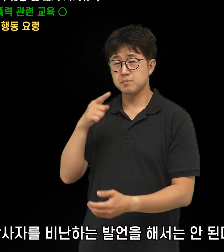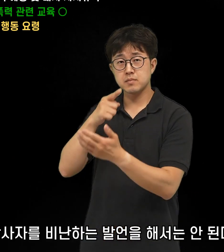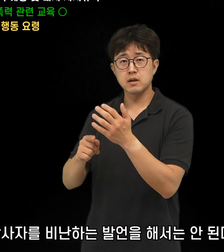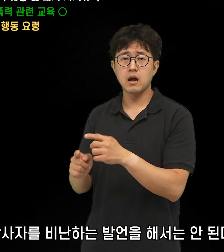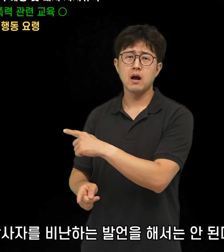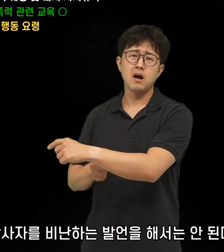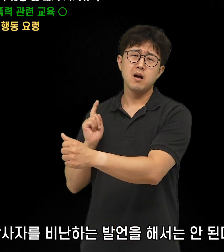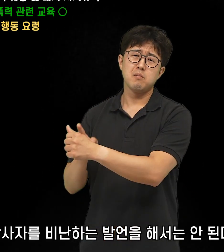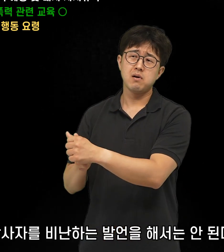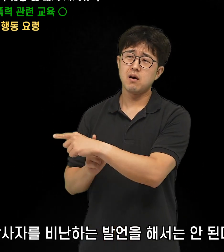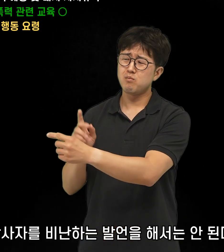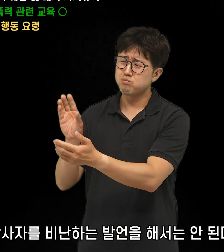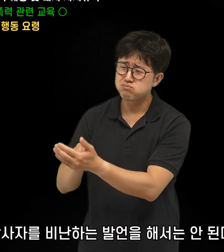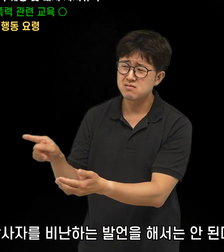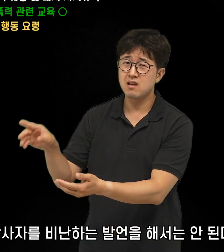비난하는 발언을 해서는 안 된다.